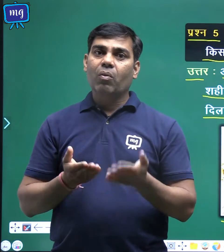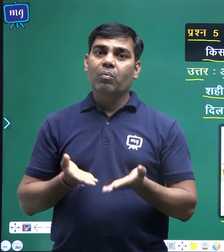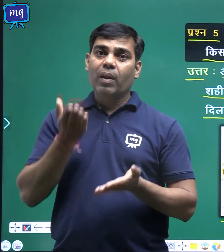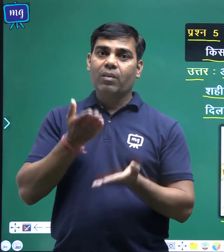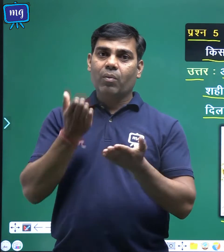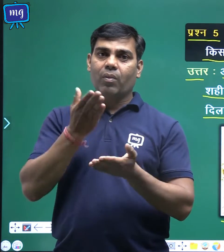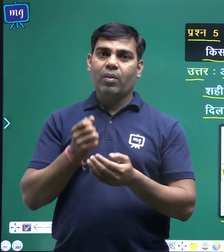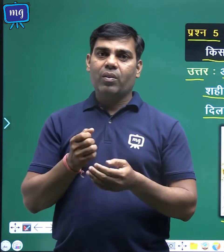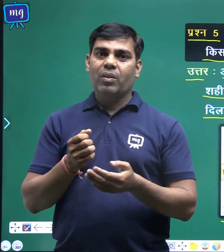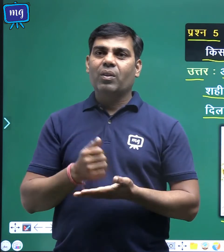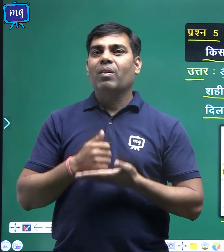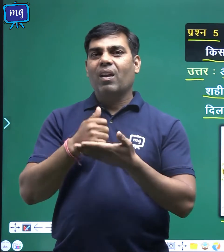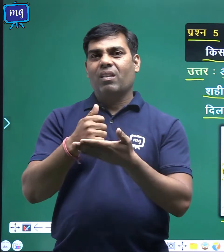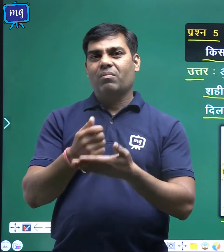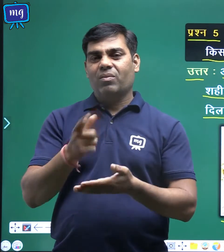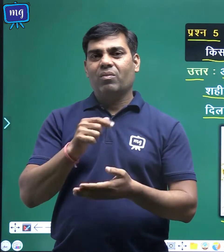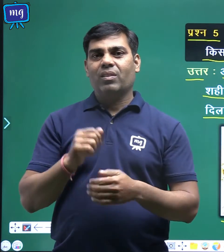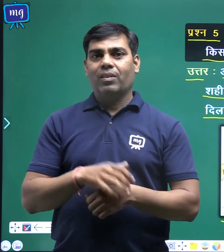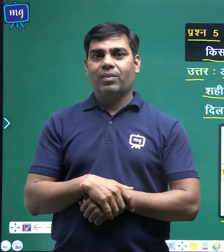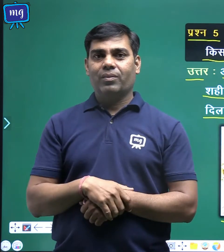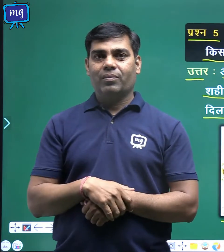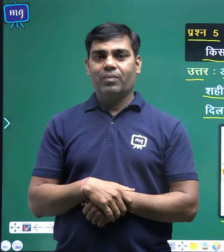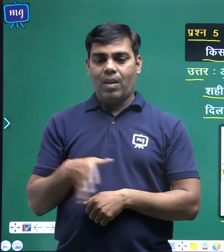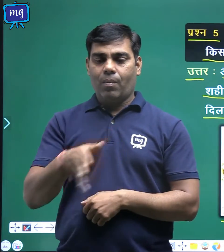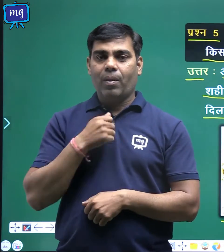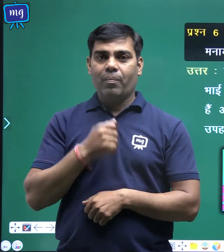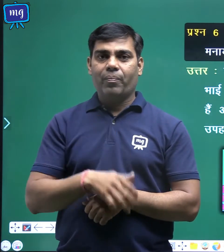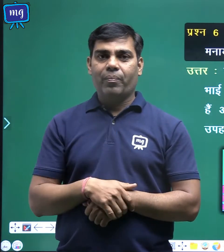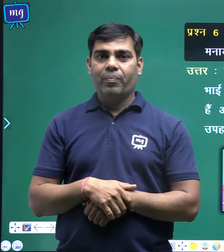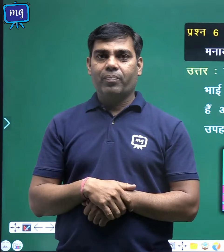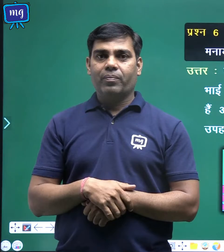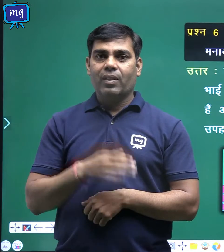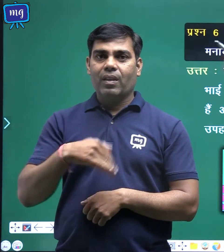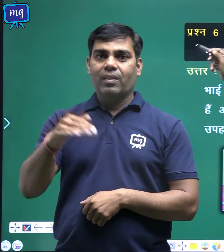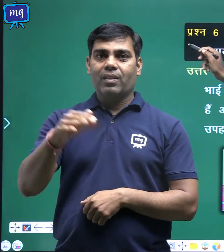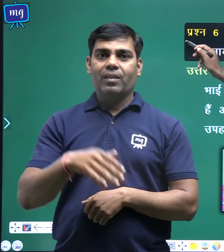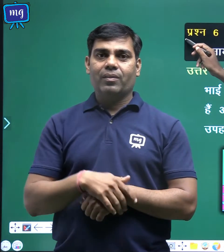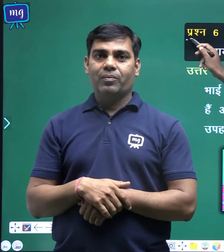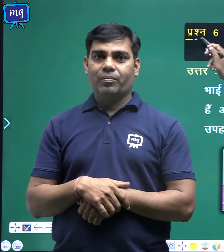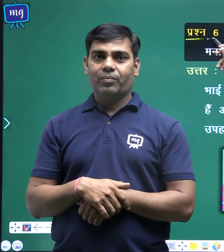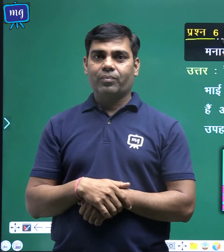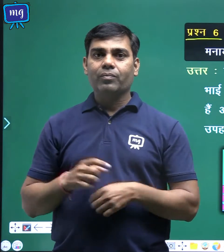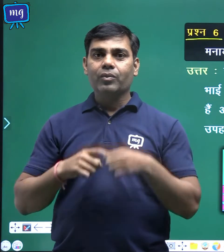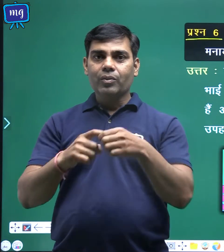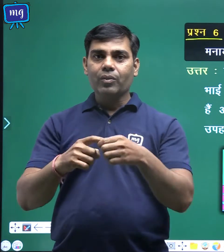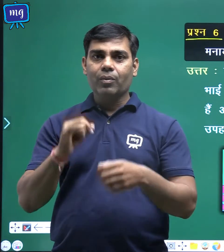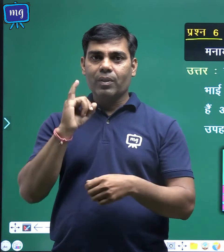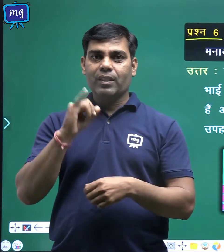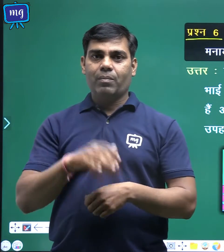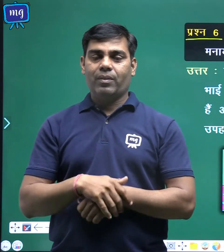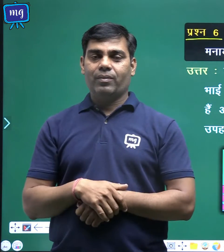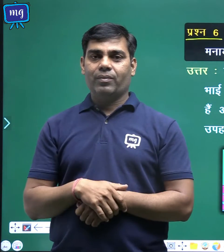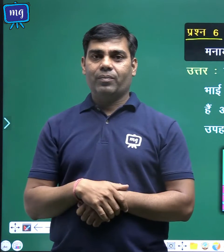महत्वपूर्ण योगदान दिया था। अब हम आगे चलते हैं प्रश्न नंबर 6